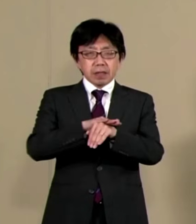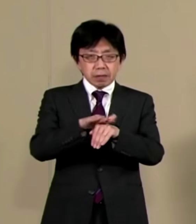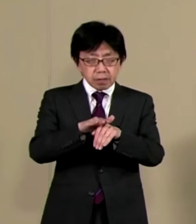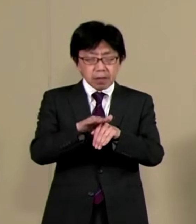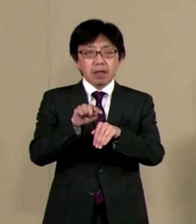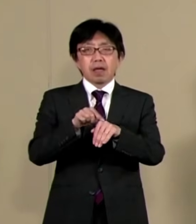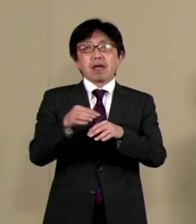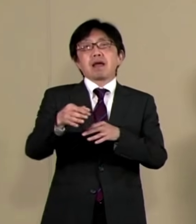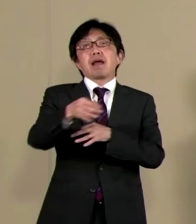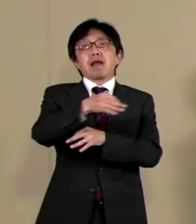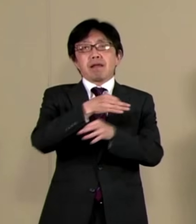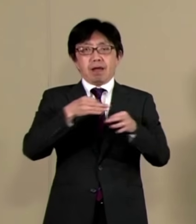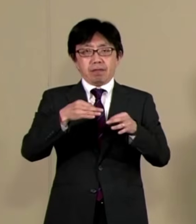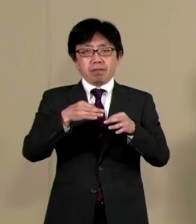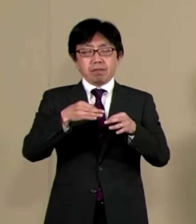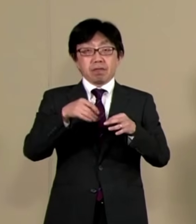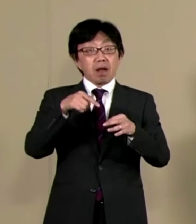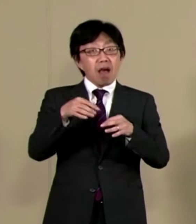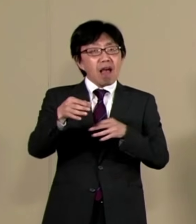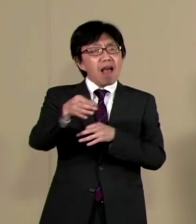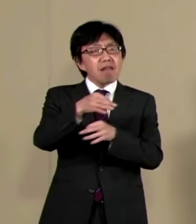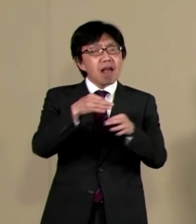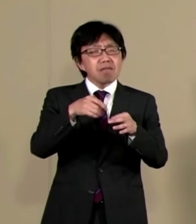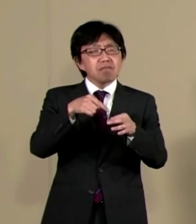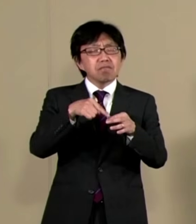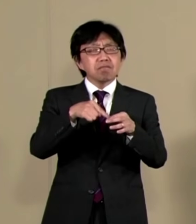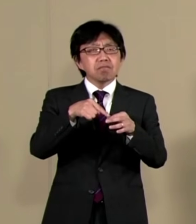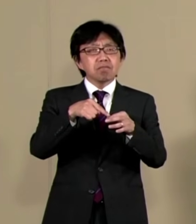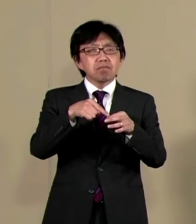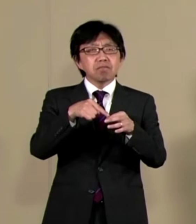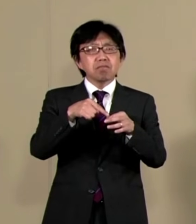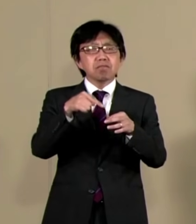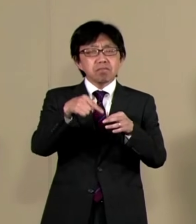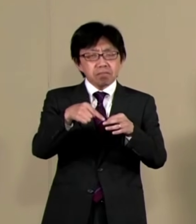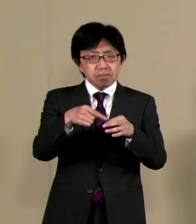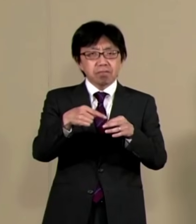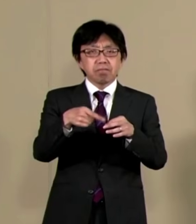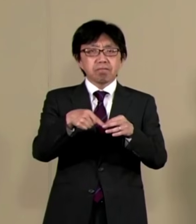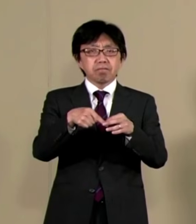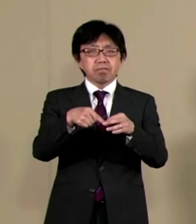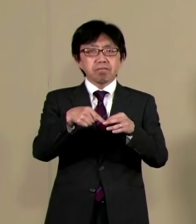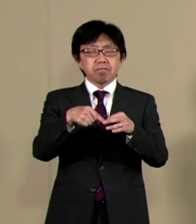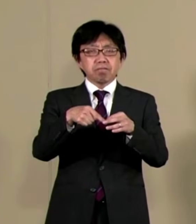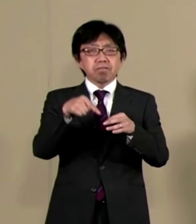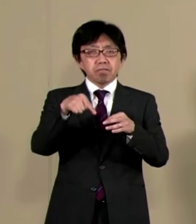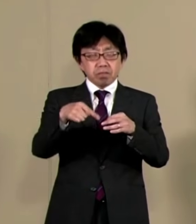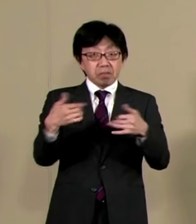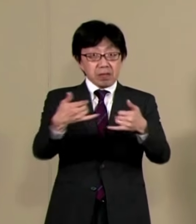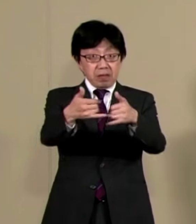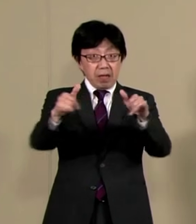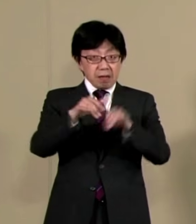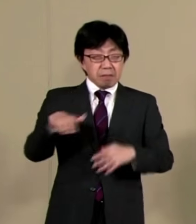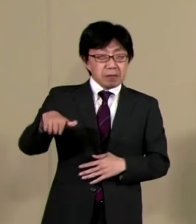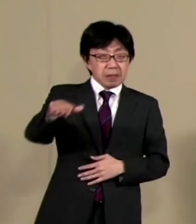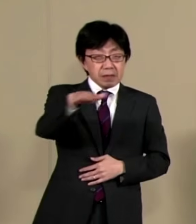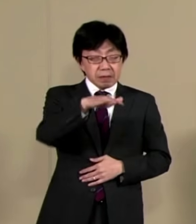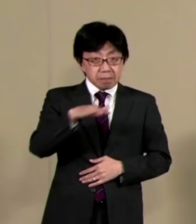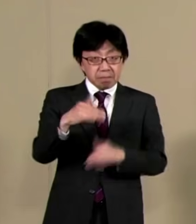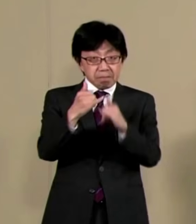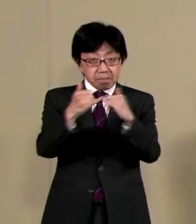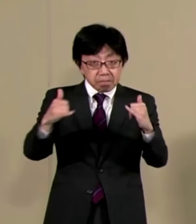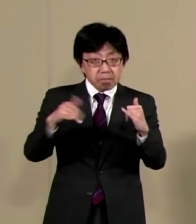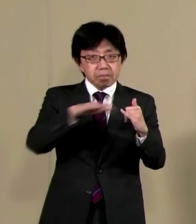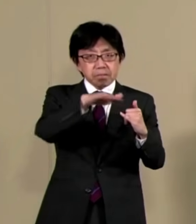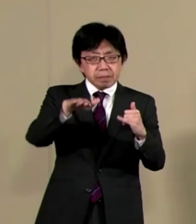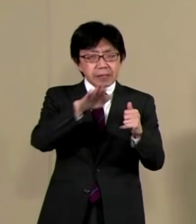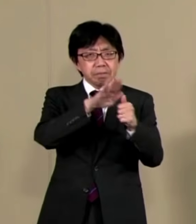経済ですここで言う経済とは形成在民世を納め民を救う